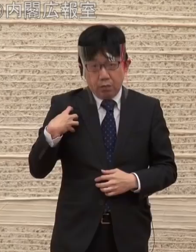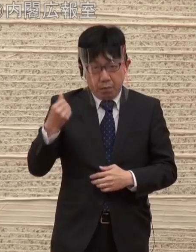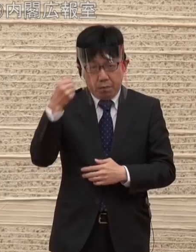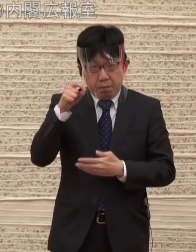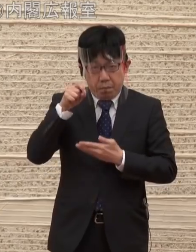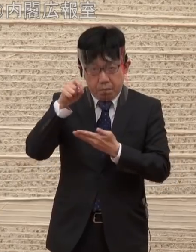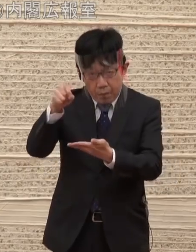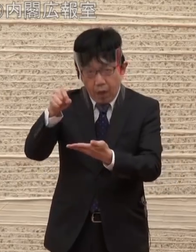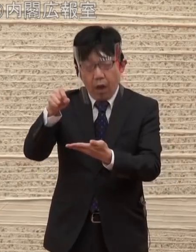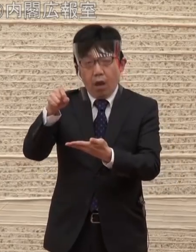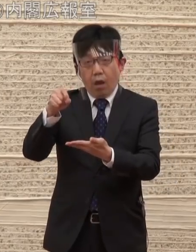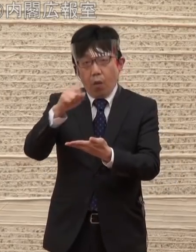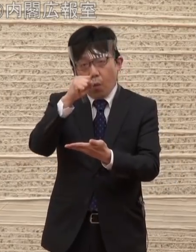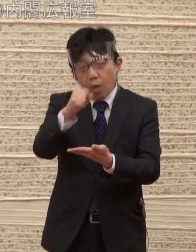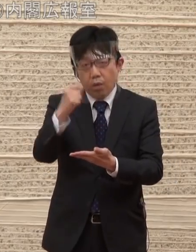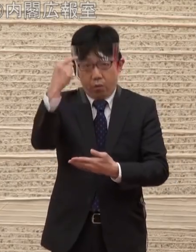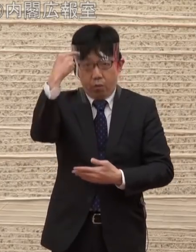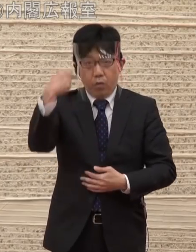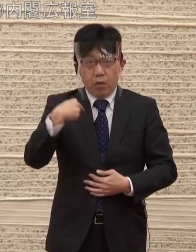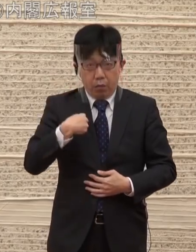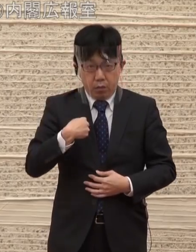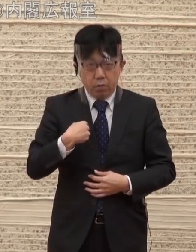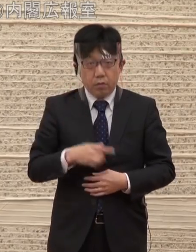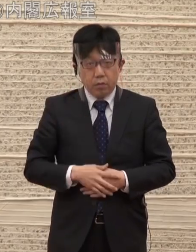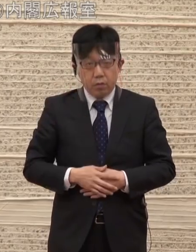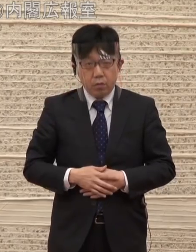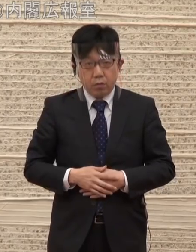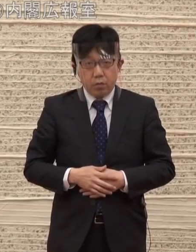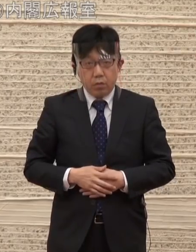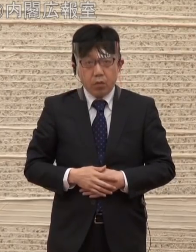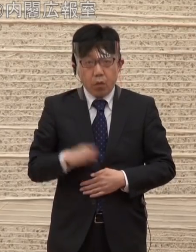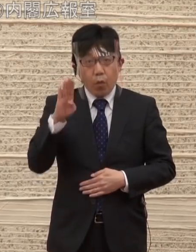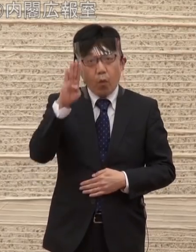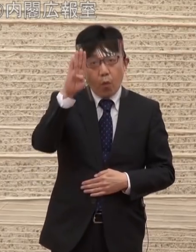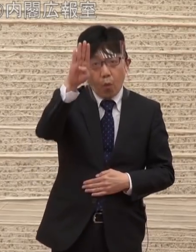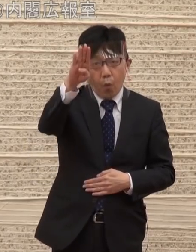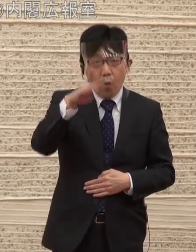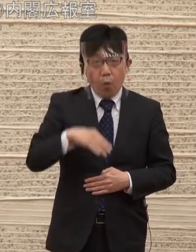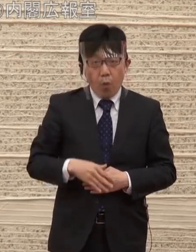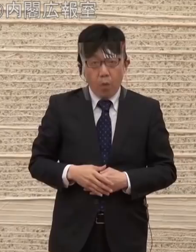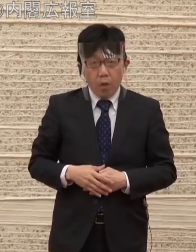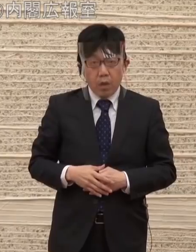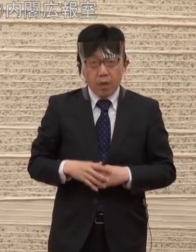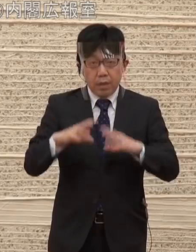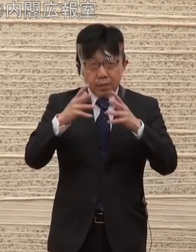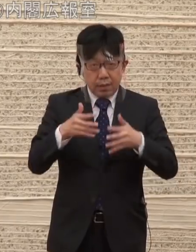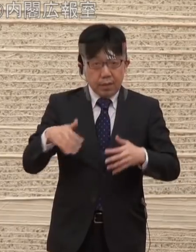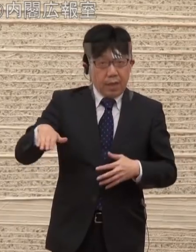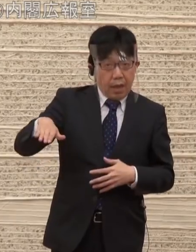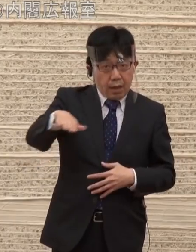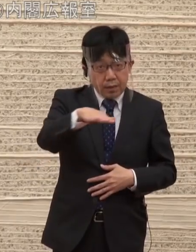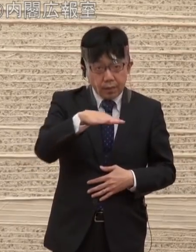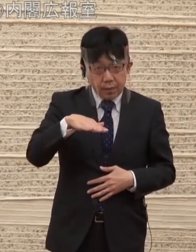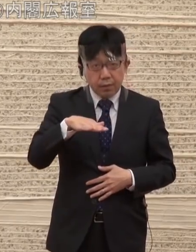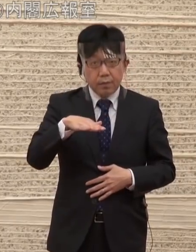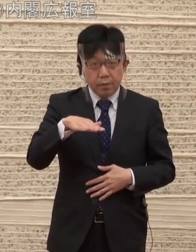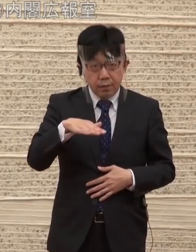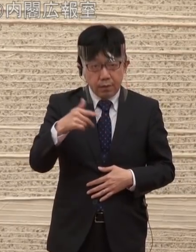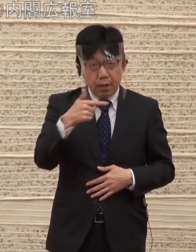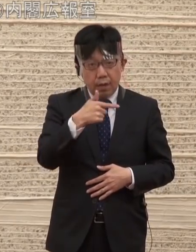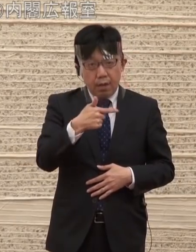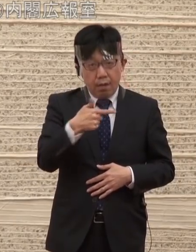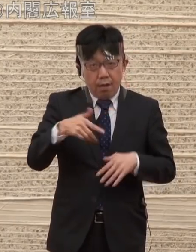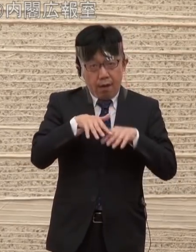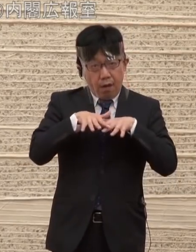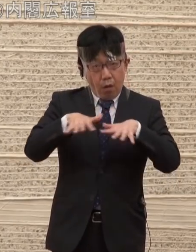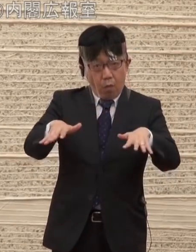と思っています今後ですね全世界に甚大な影響を